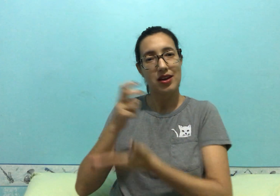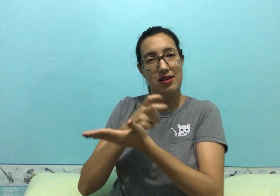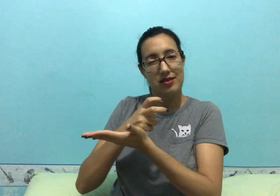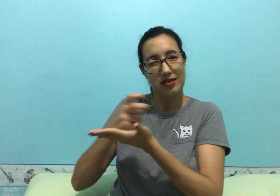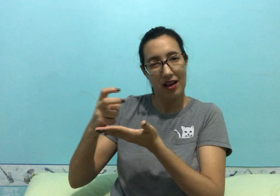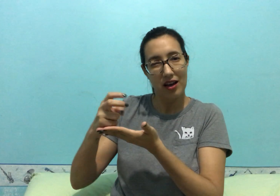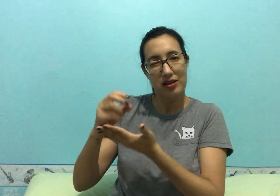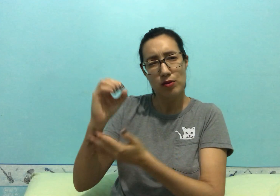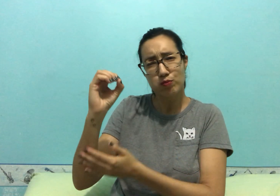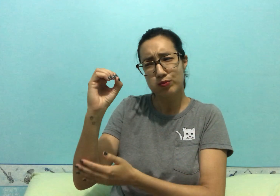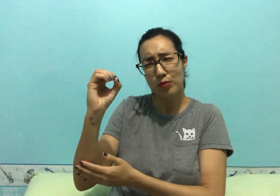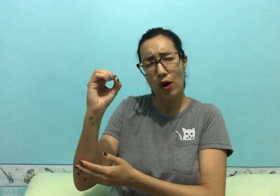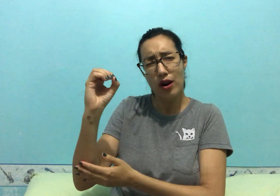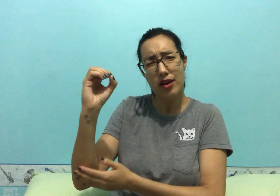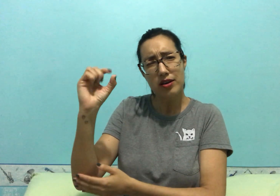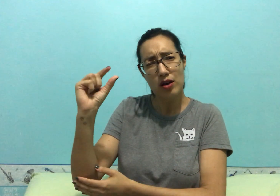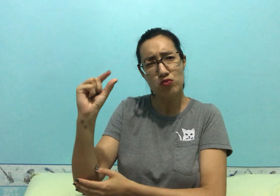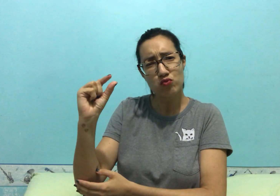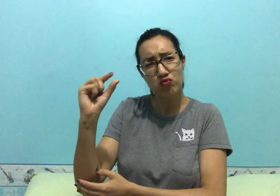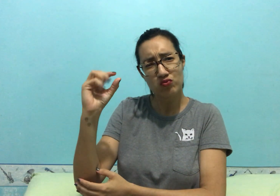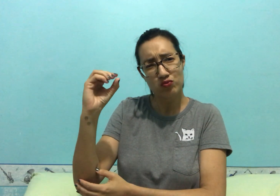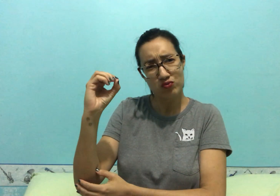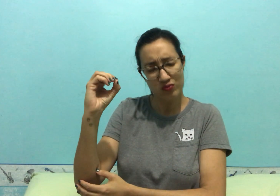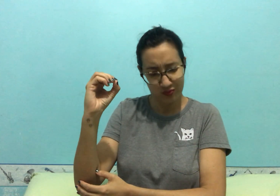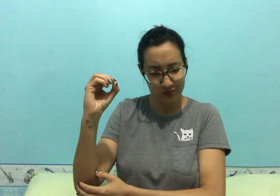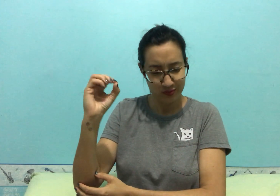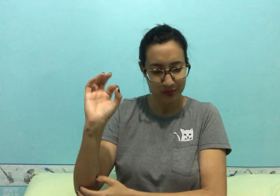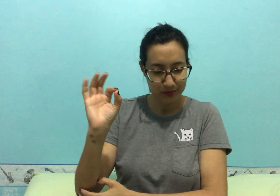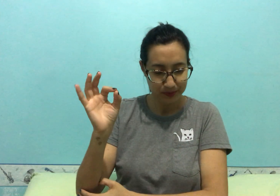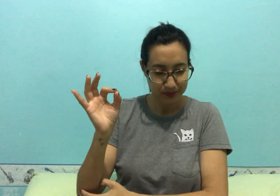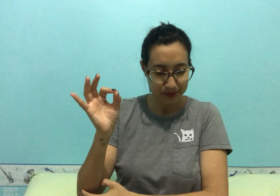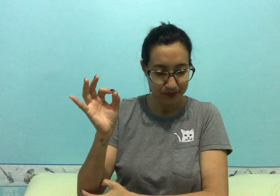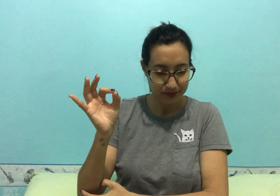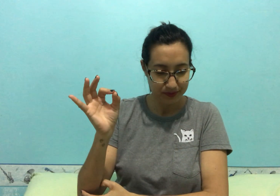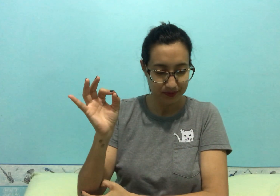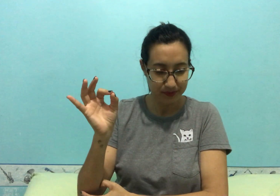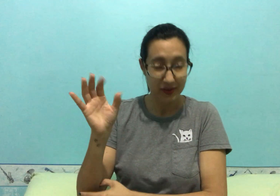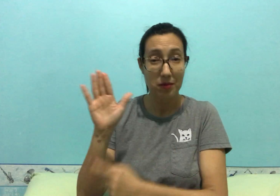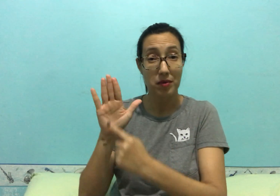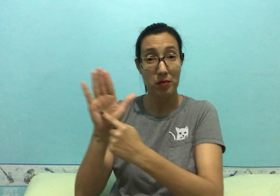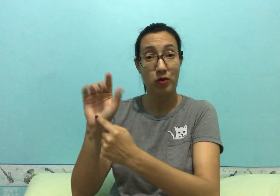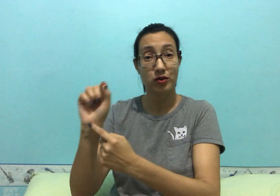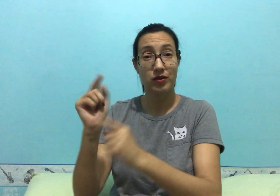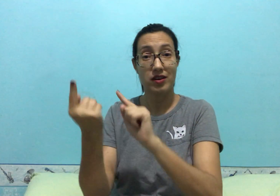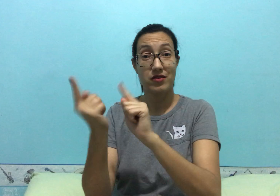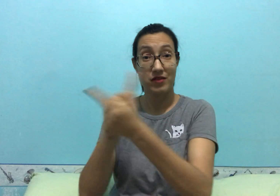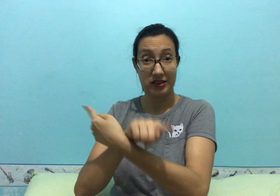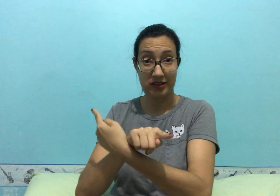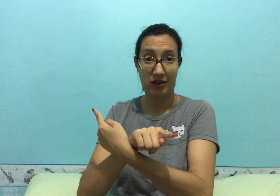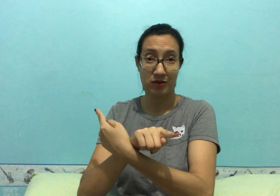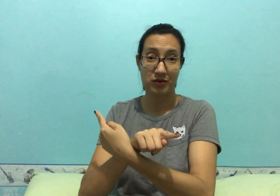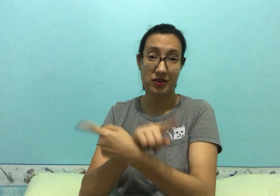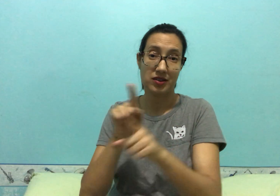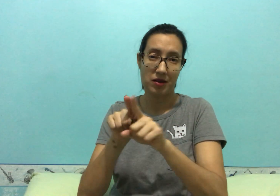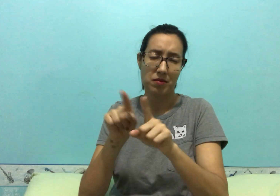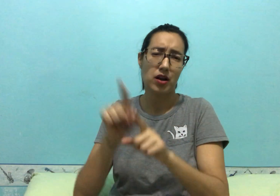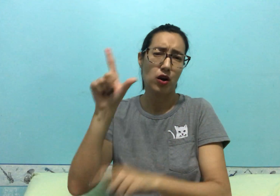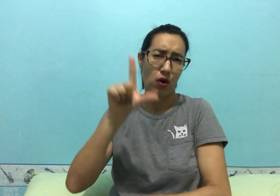lógico básico para denotar a inversão. E a função lógica pela tabela verdade. E aí nós temos